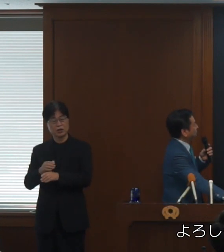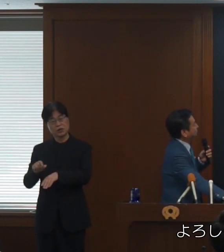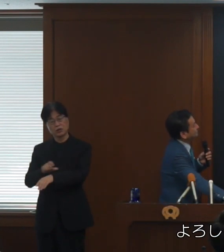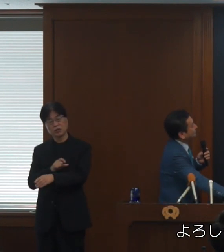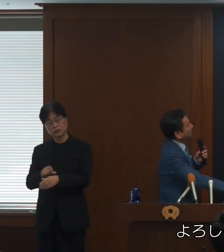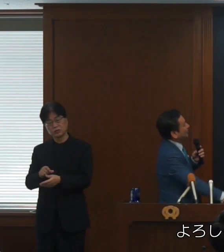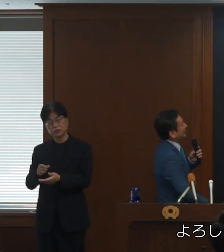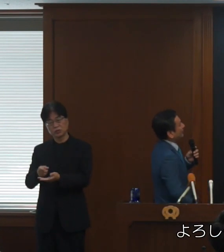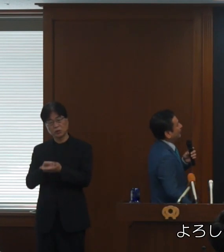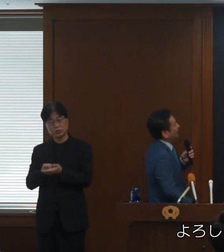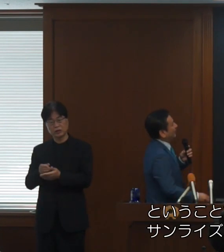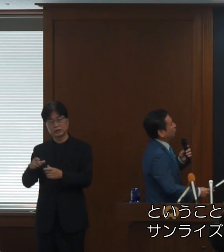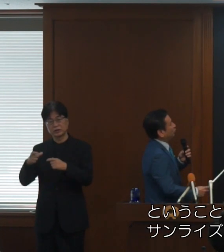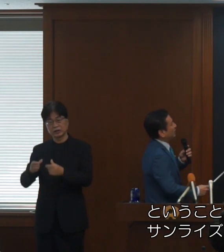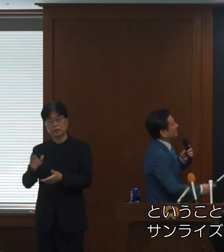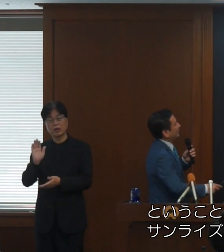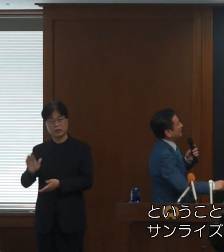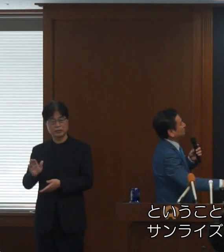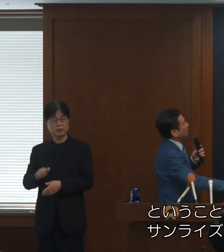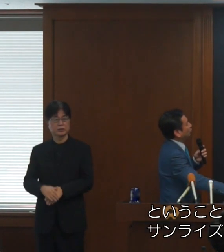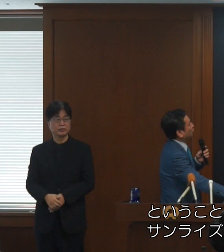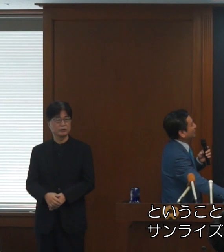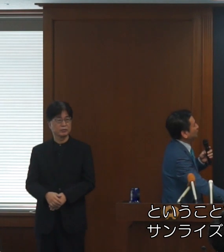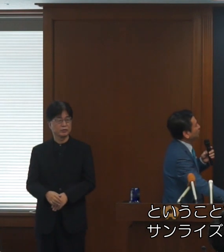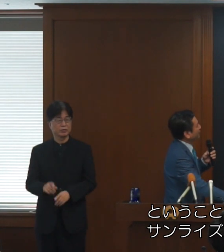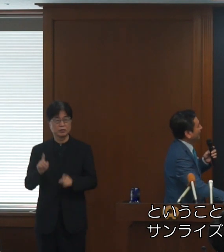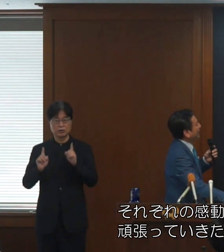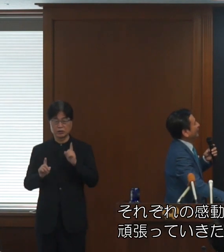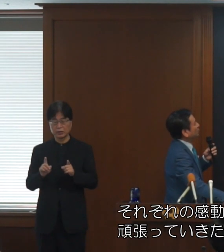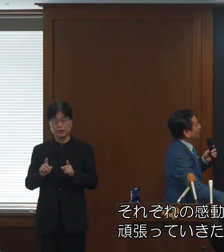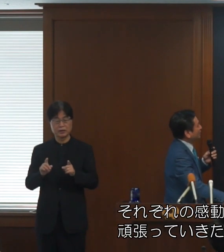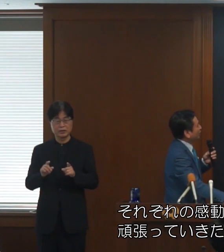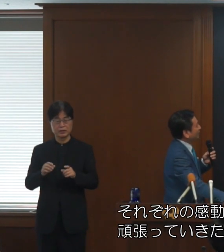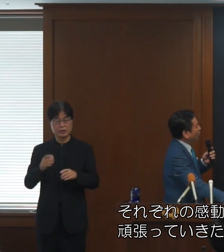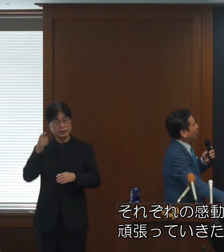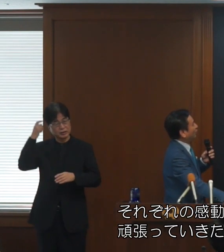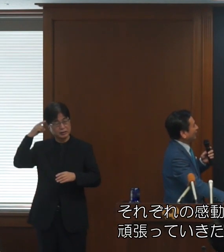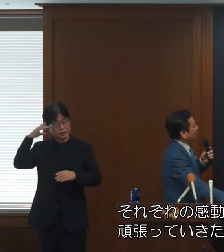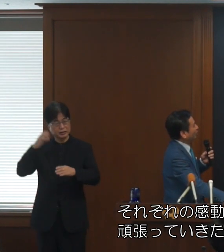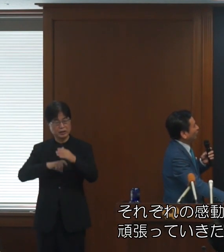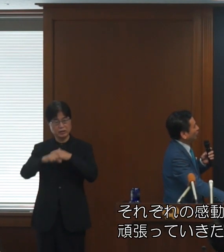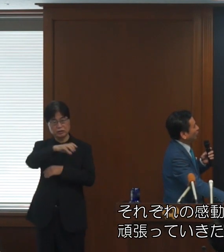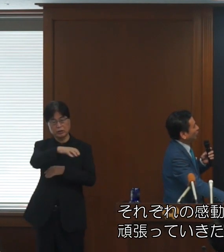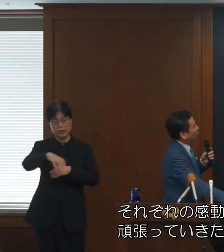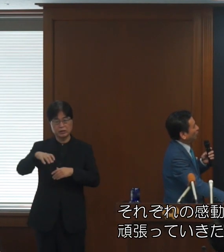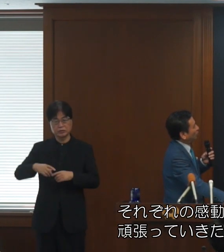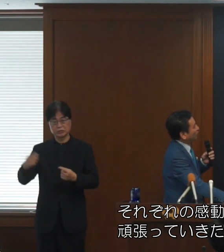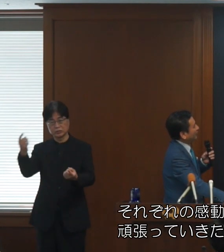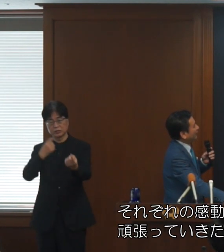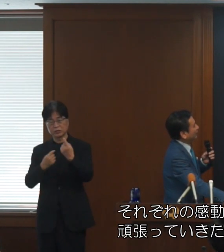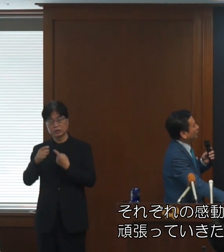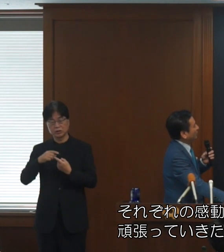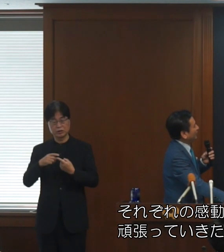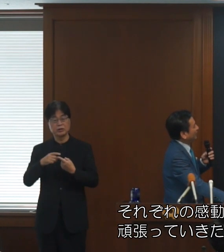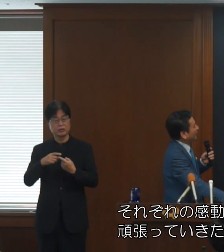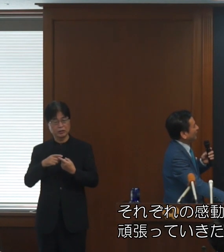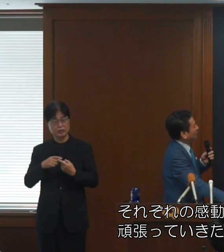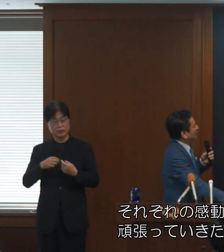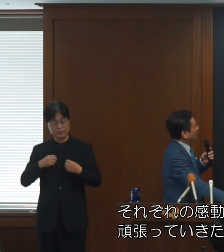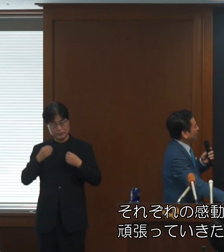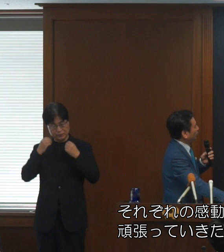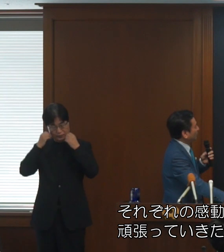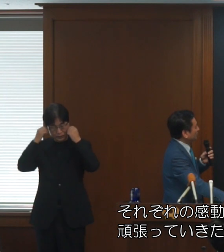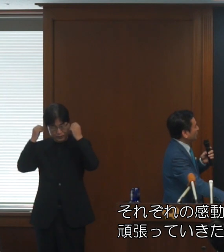はいということでサンライズパークを訪れる人にそれぞれの感動を持っていただくよう